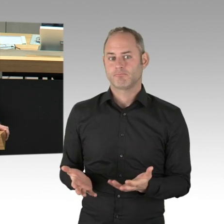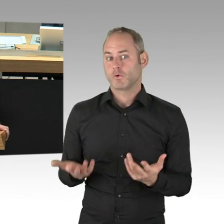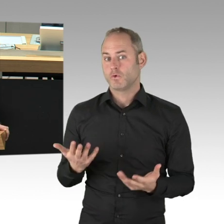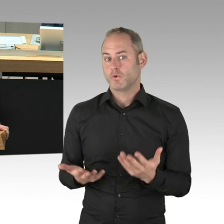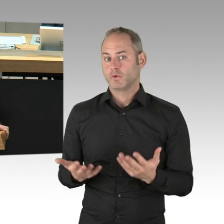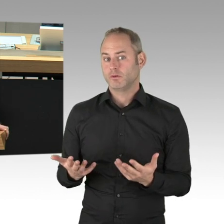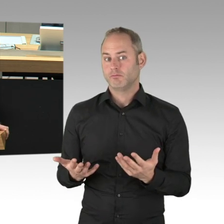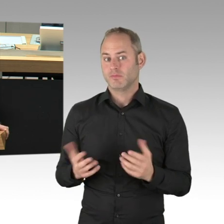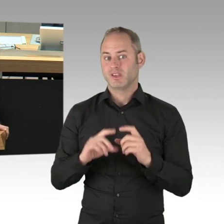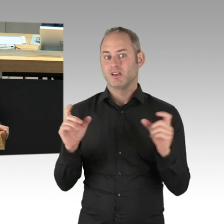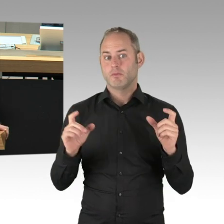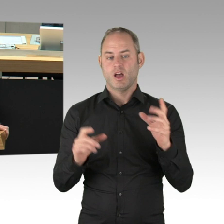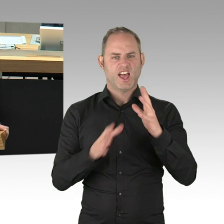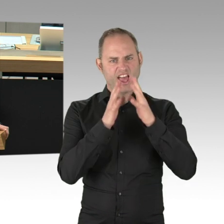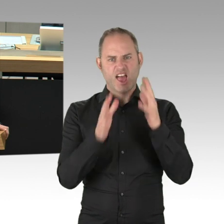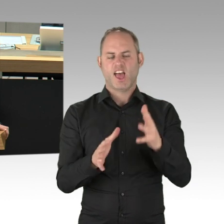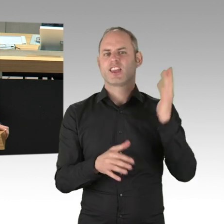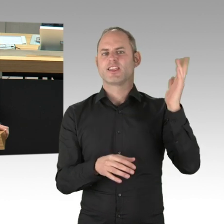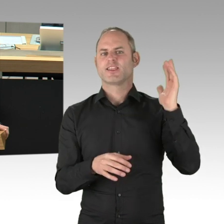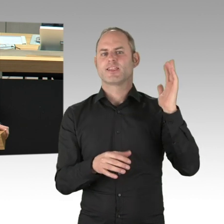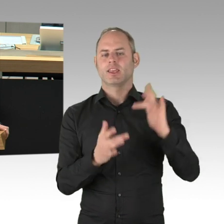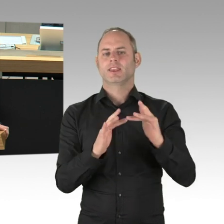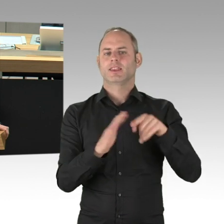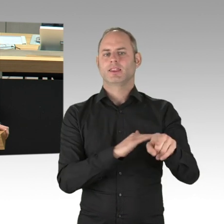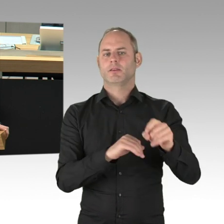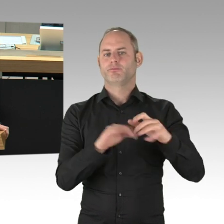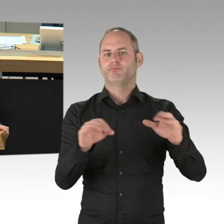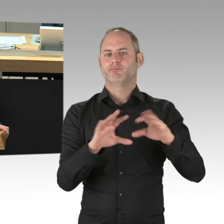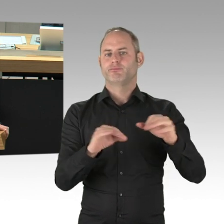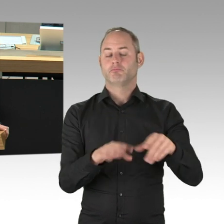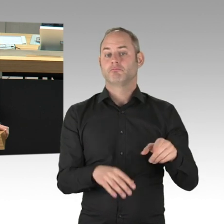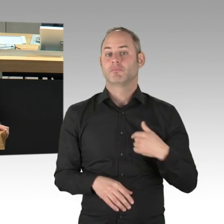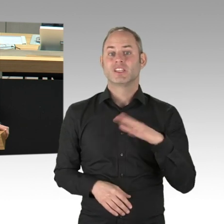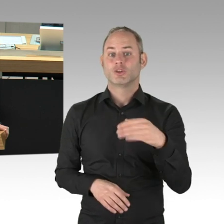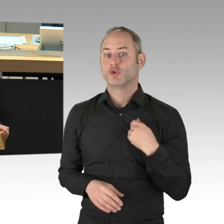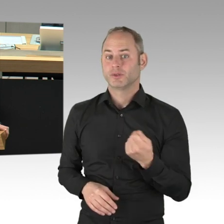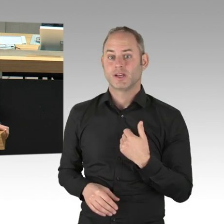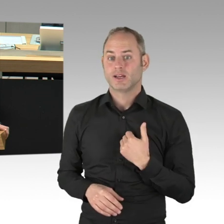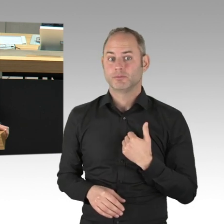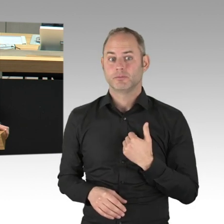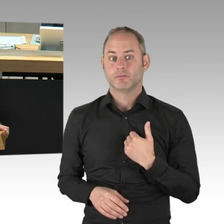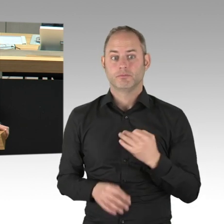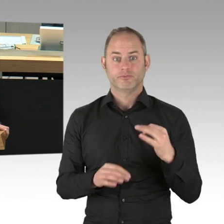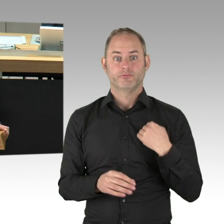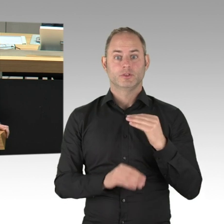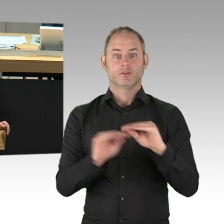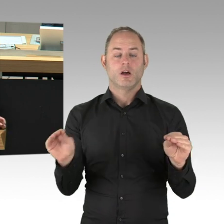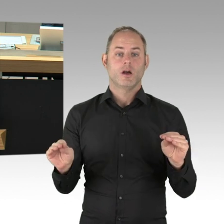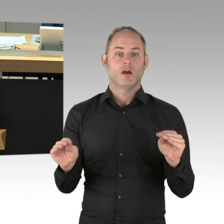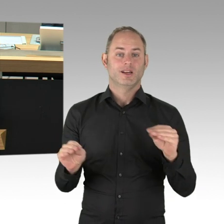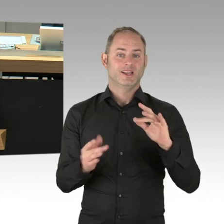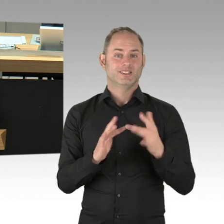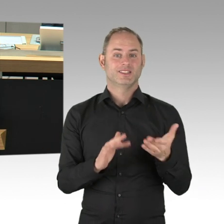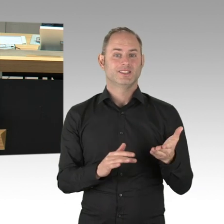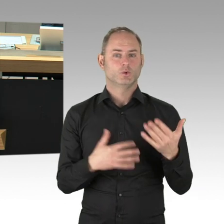Sensibilisieren, entgegenstellen, bekämpfen, das gilt im Hinblick auf den Antisemitismus auch für die Justiz und für die Polizei. Liebe Anwesende, bei